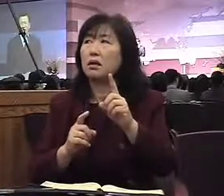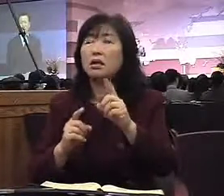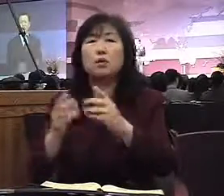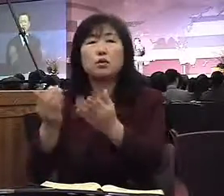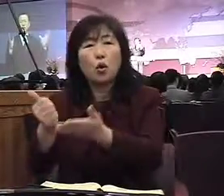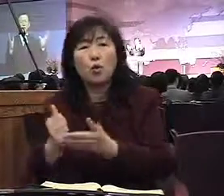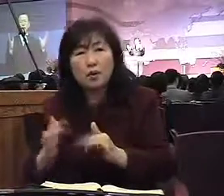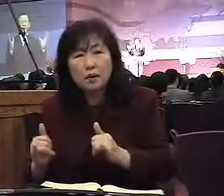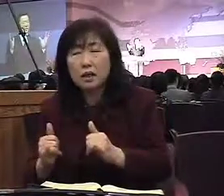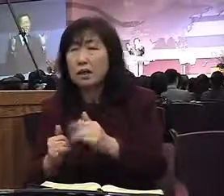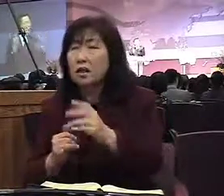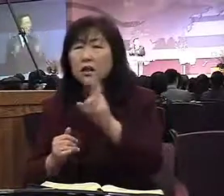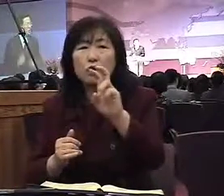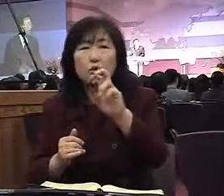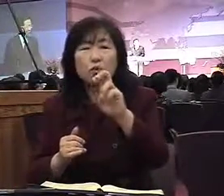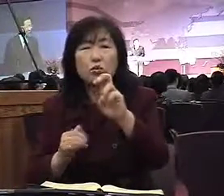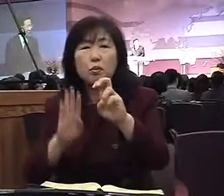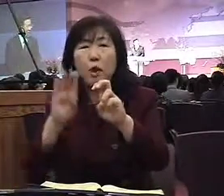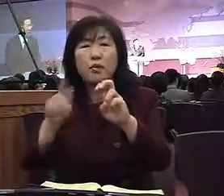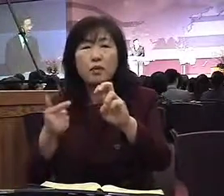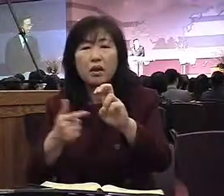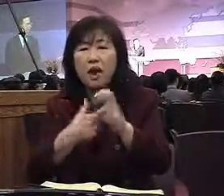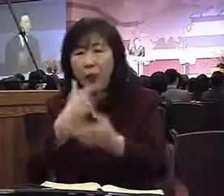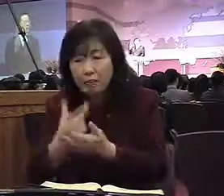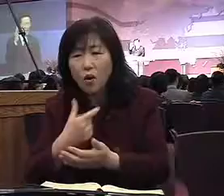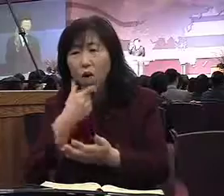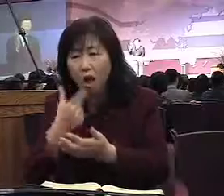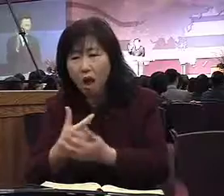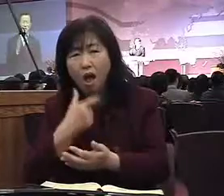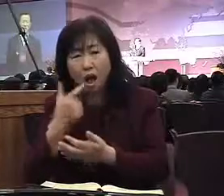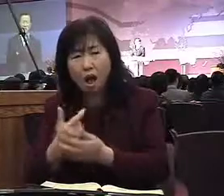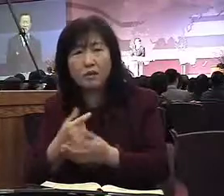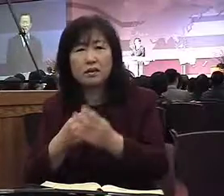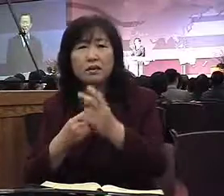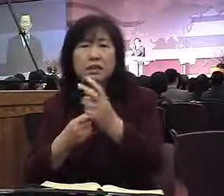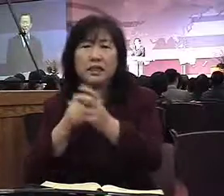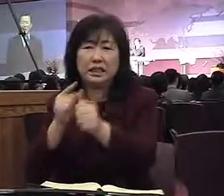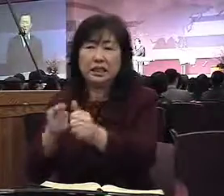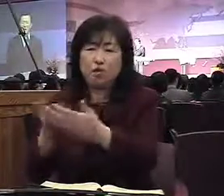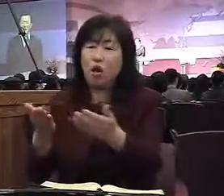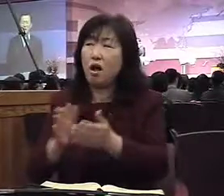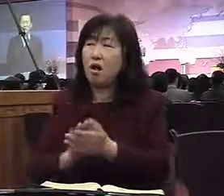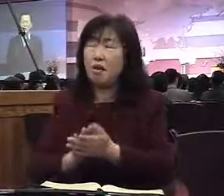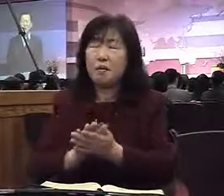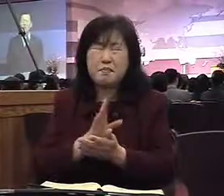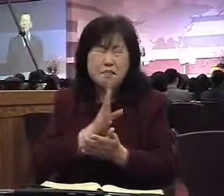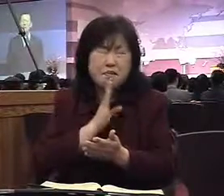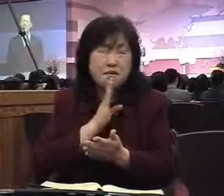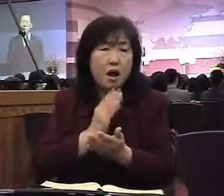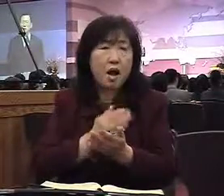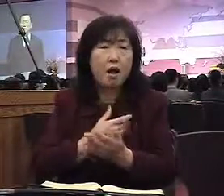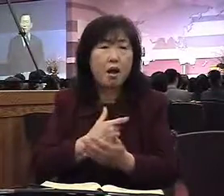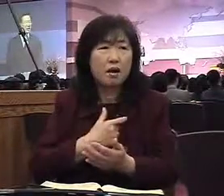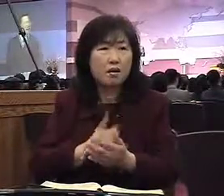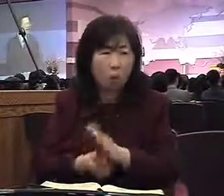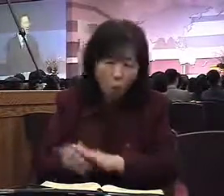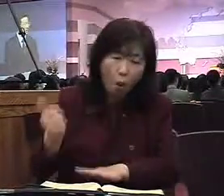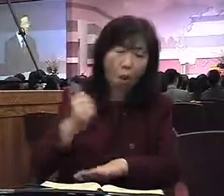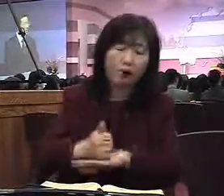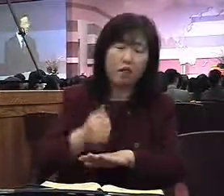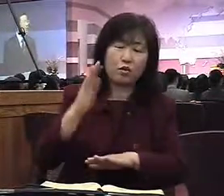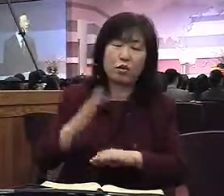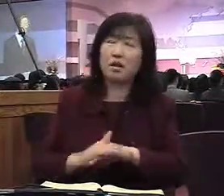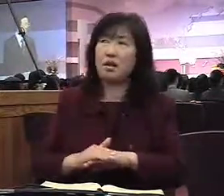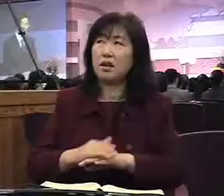고객에게 20번만 감동시켜라. 그럼 반드시 성공합니다. 왜요? 감동 20번 받고 그 다음